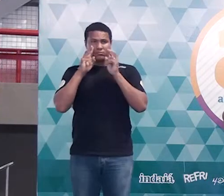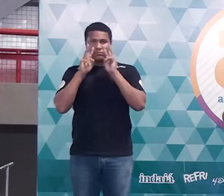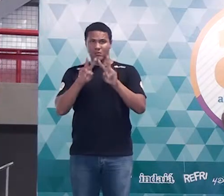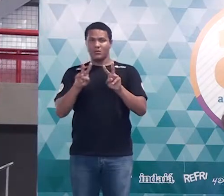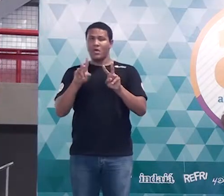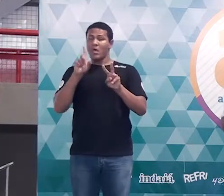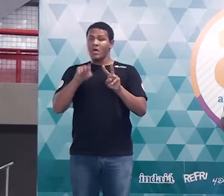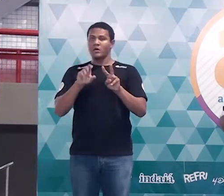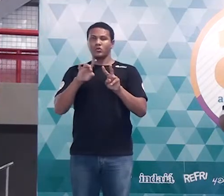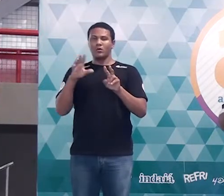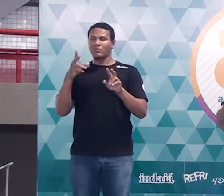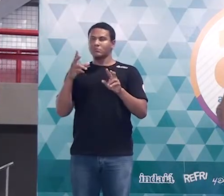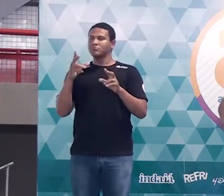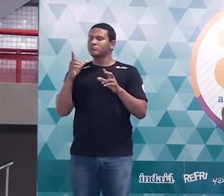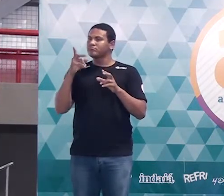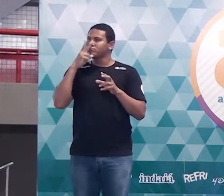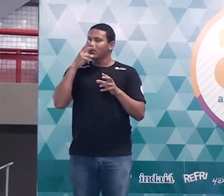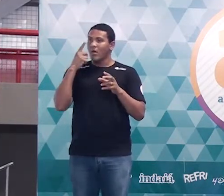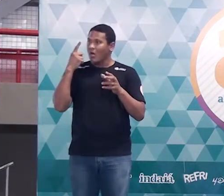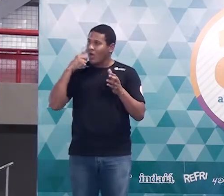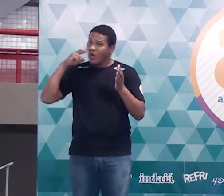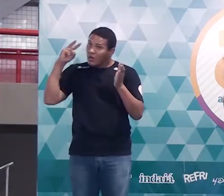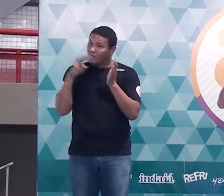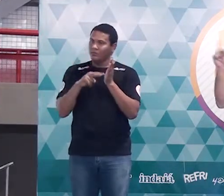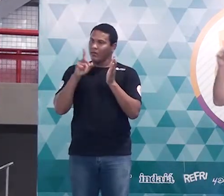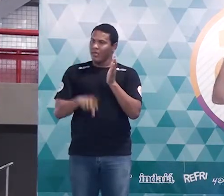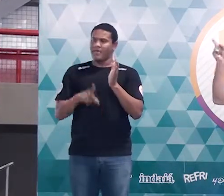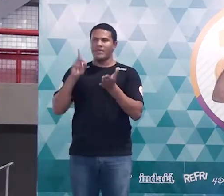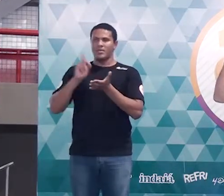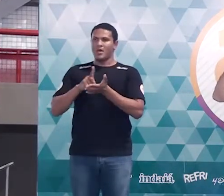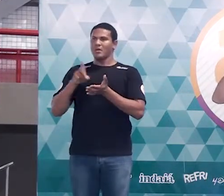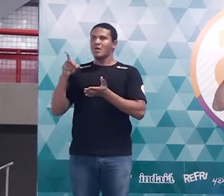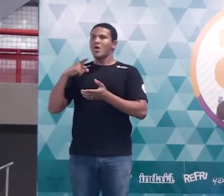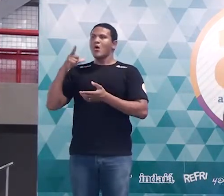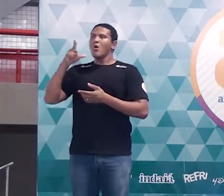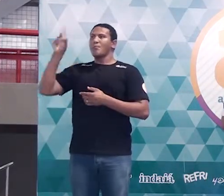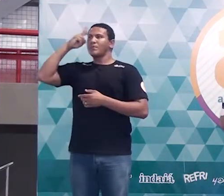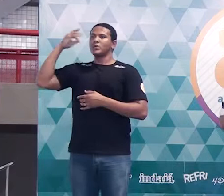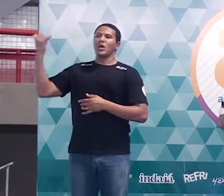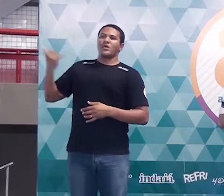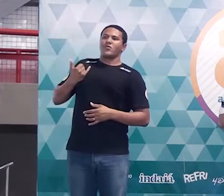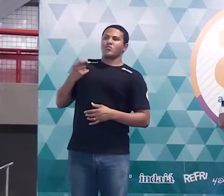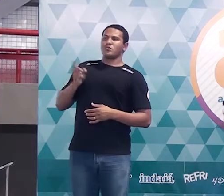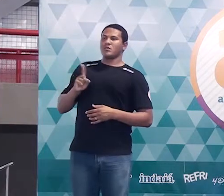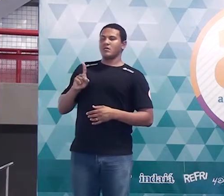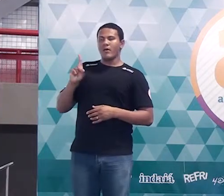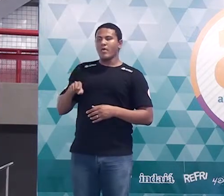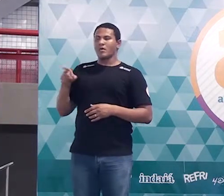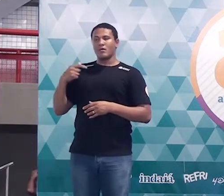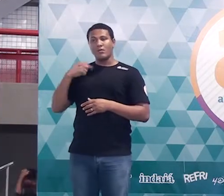querendo reforçar que você viu mesmo, não foi ninguém que disse para você.